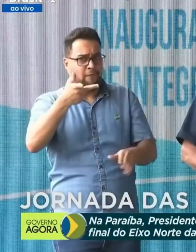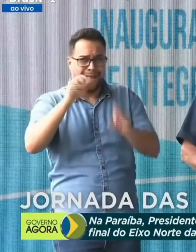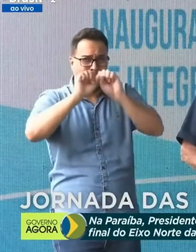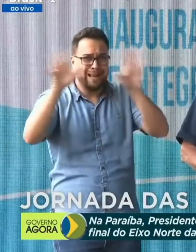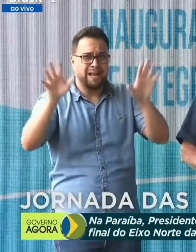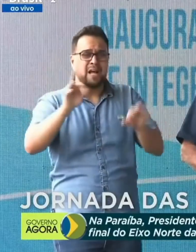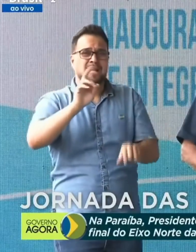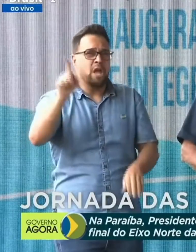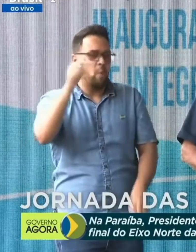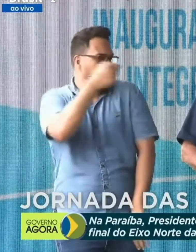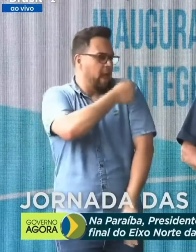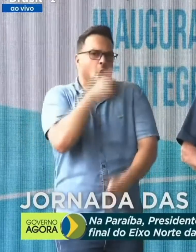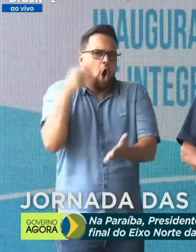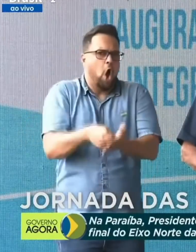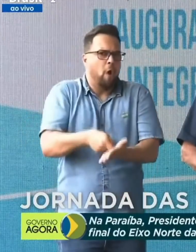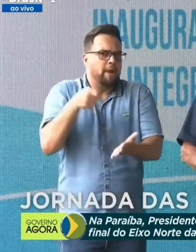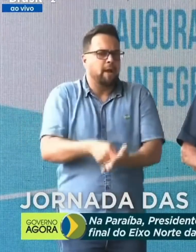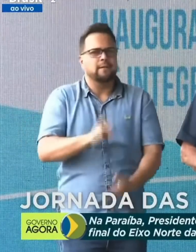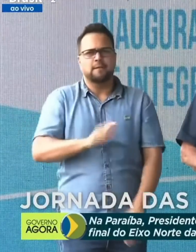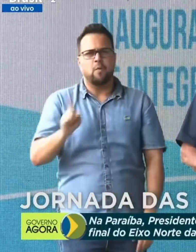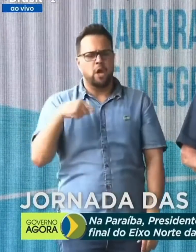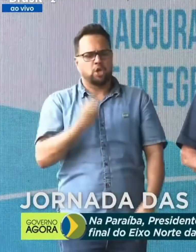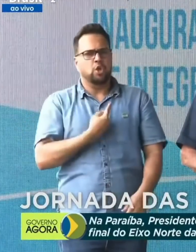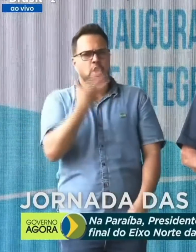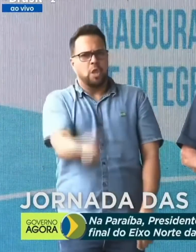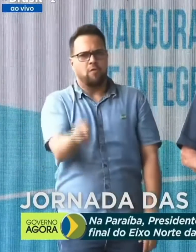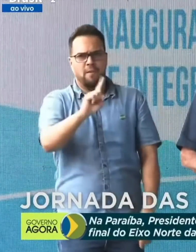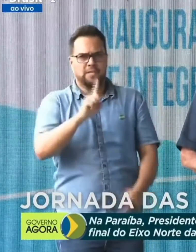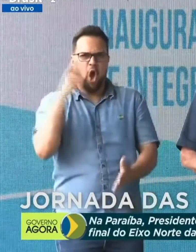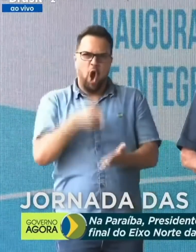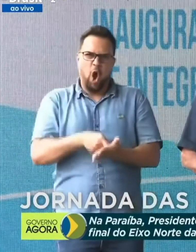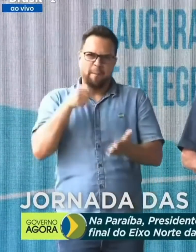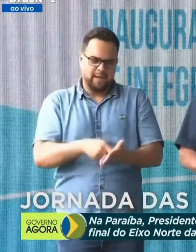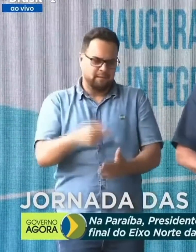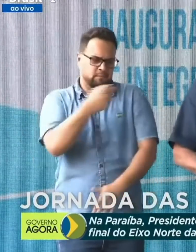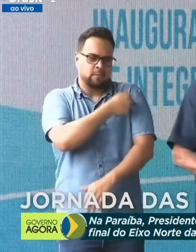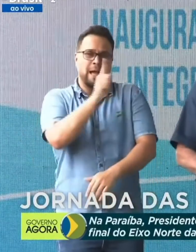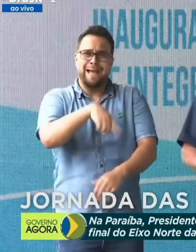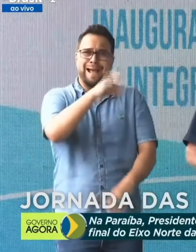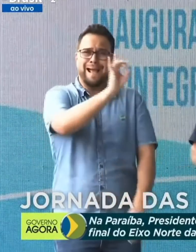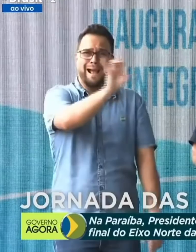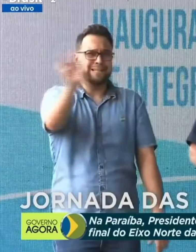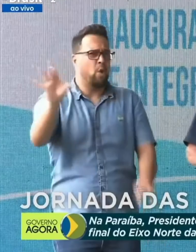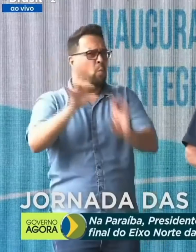não quer dizer que a vacina seja obrigatória. Nós jamais defenderemos a obrigatoriedade da vacina.